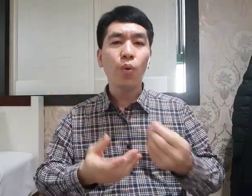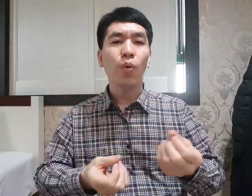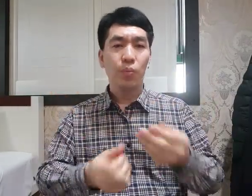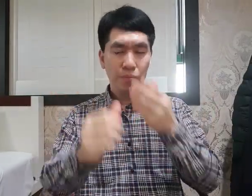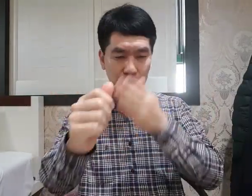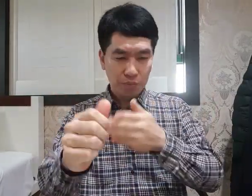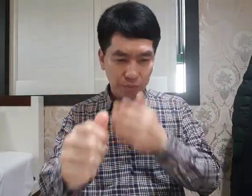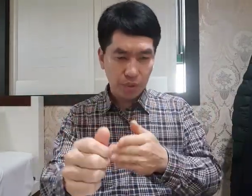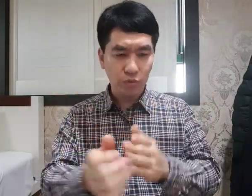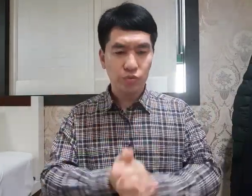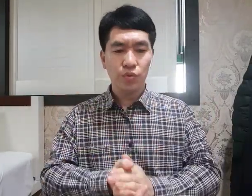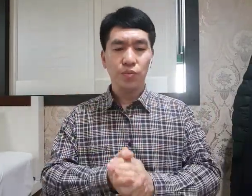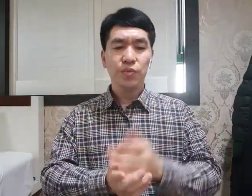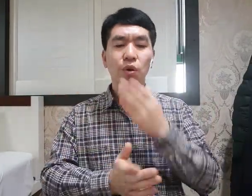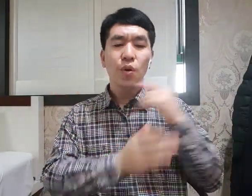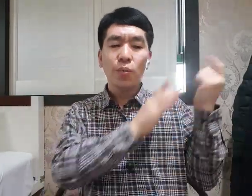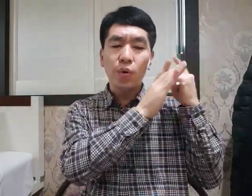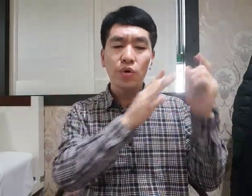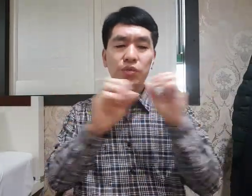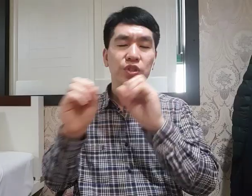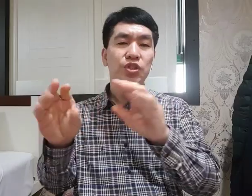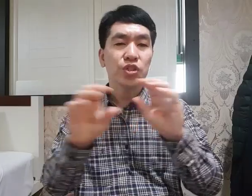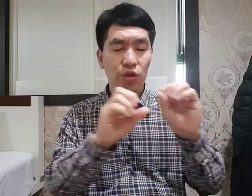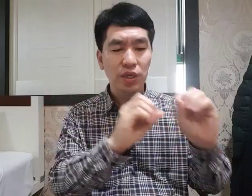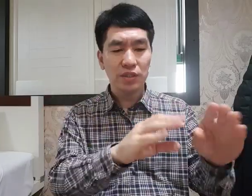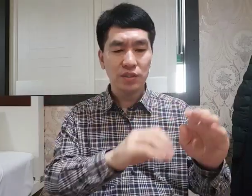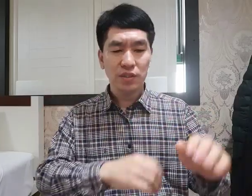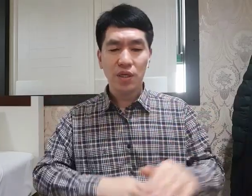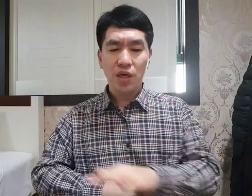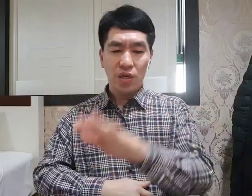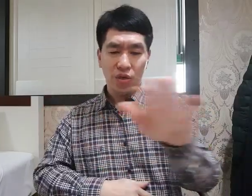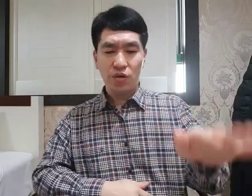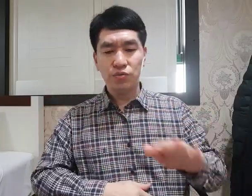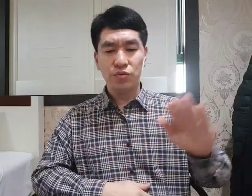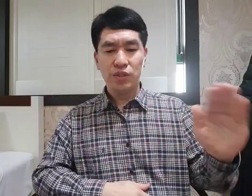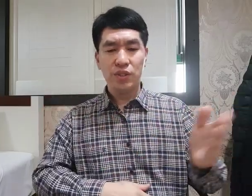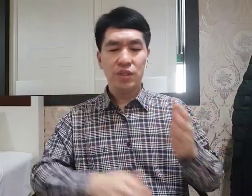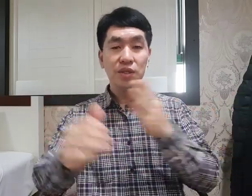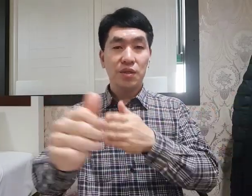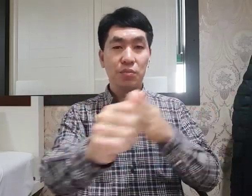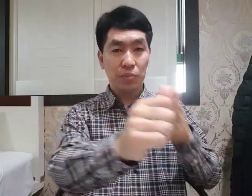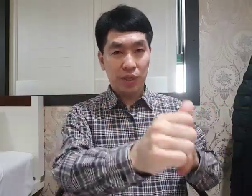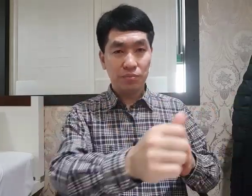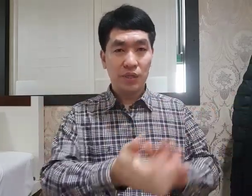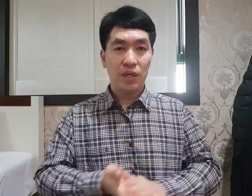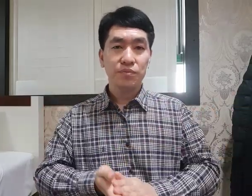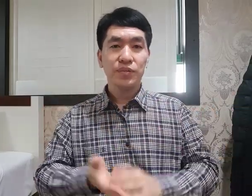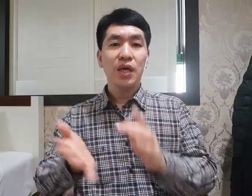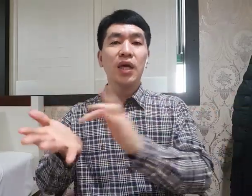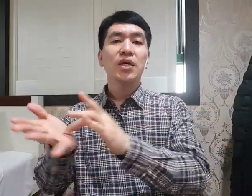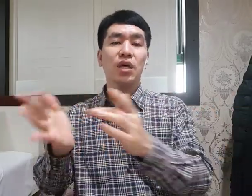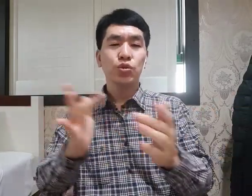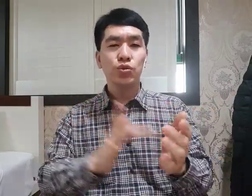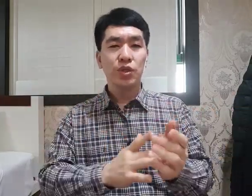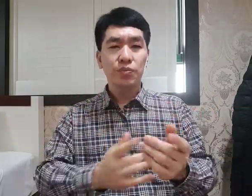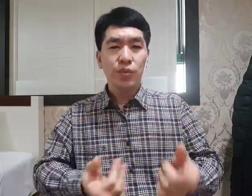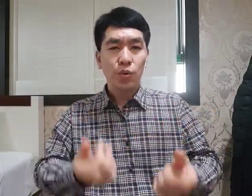복 빌어주고 복음을 전하는 여러분 되시기를 바랍니다. 예수님